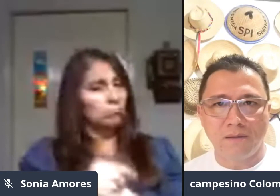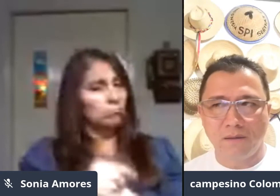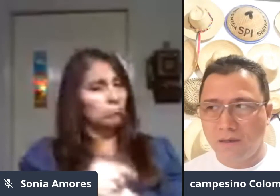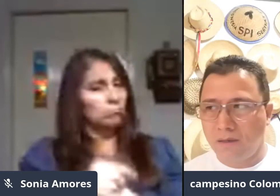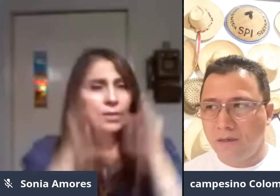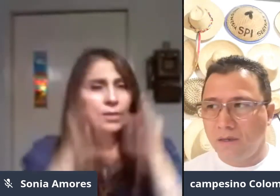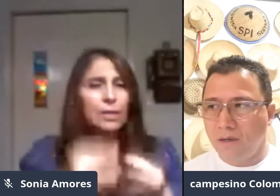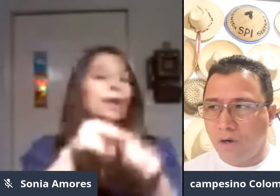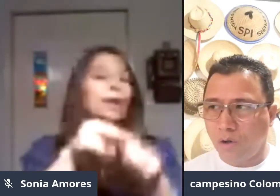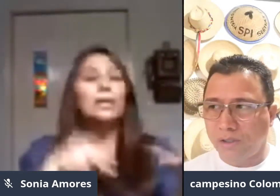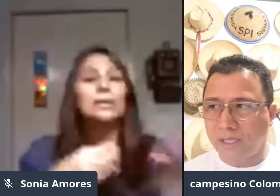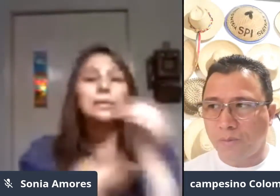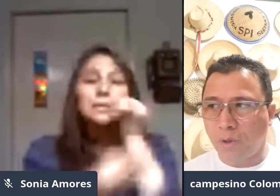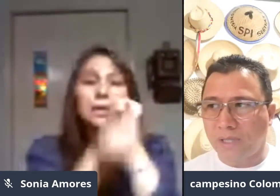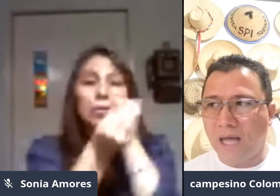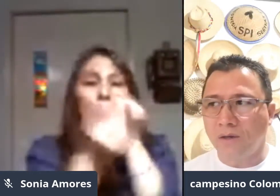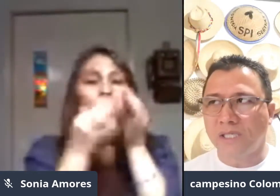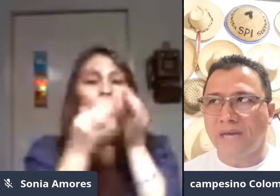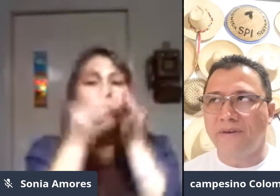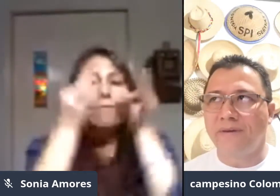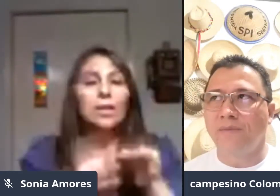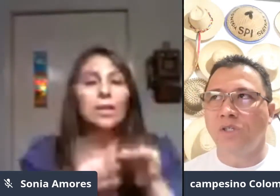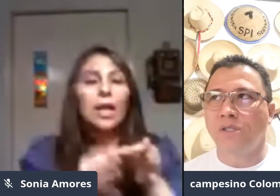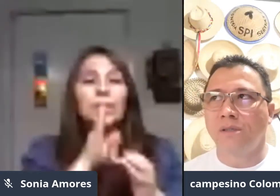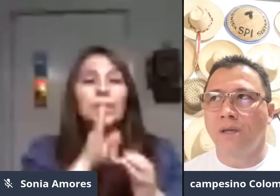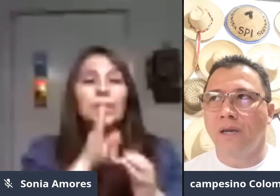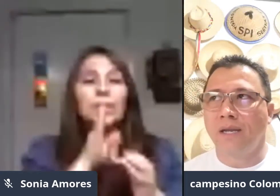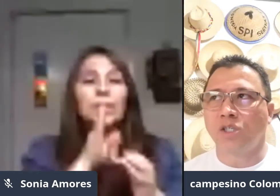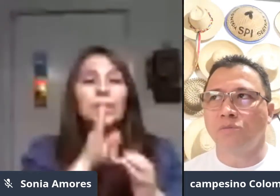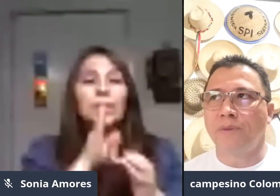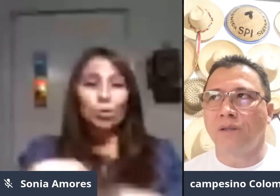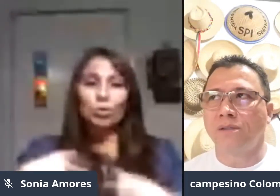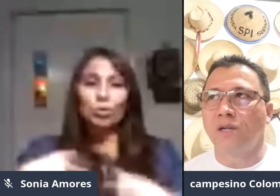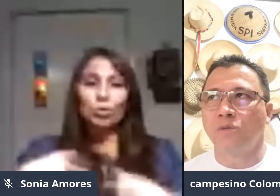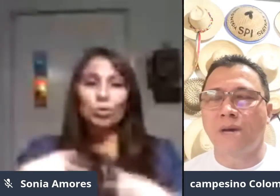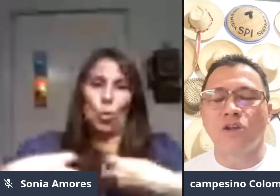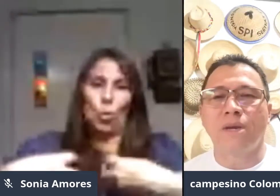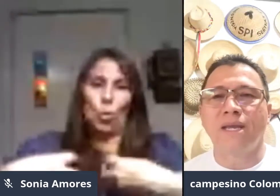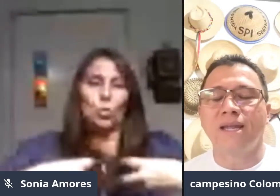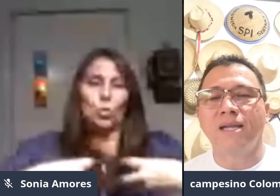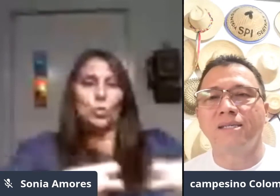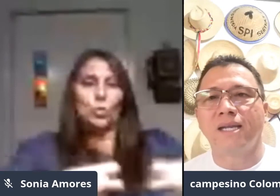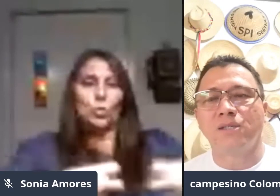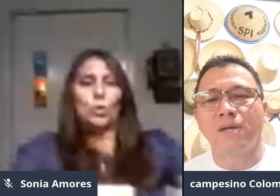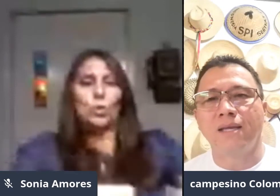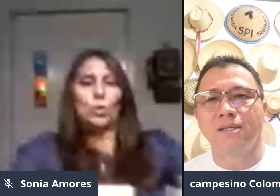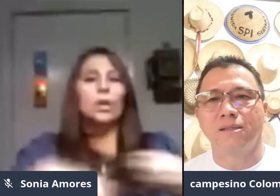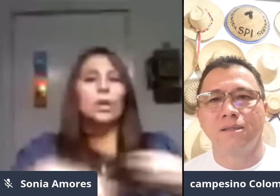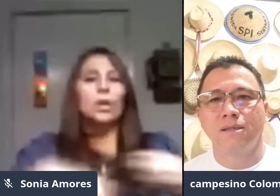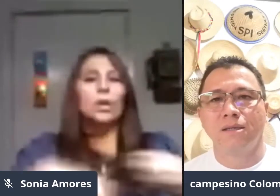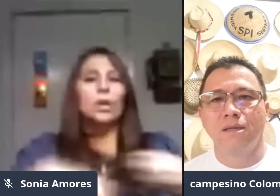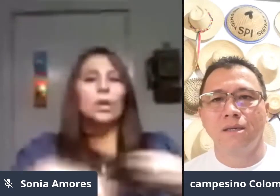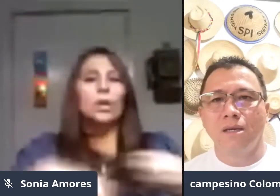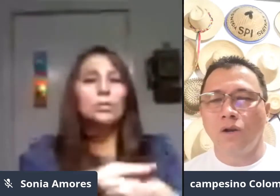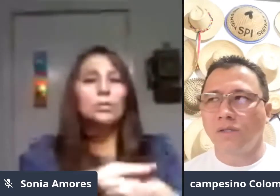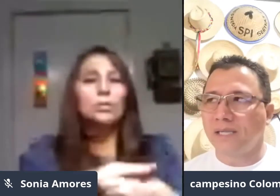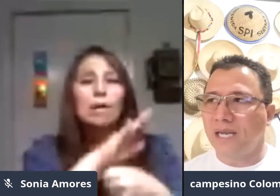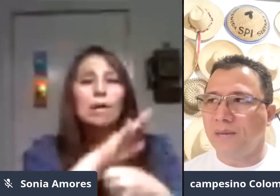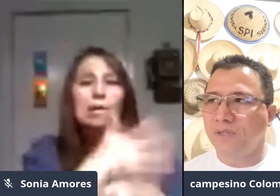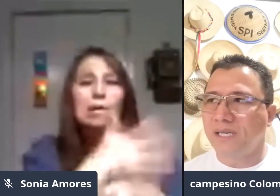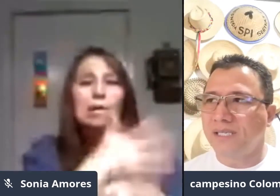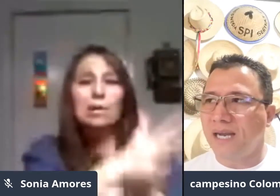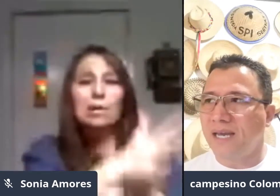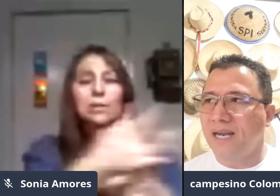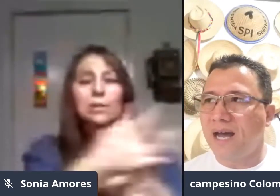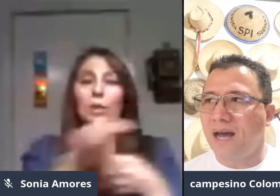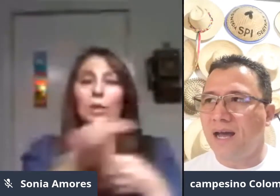viviendo, los explotados, los que vivimos en estos momentos en los barrios marginales de las ciudades, los que